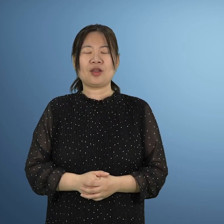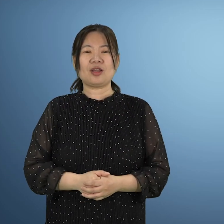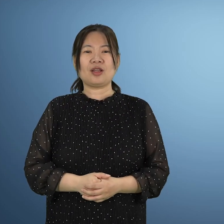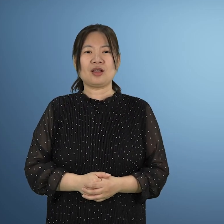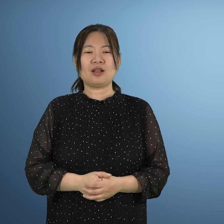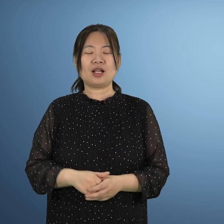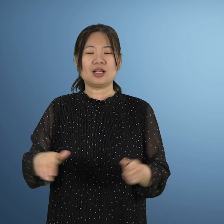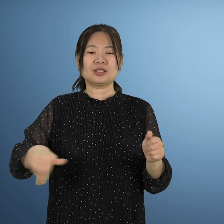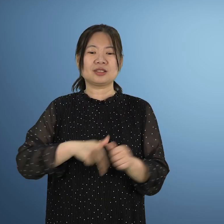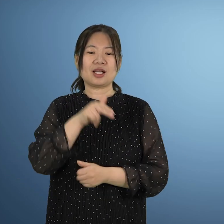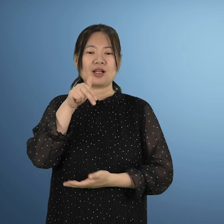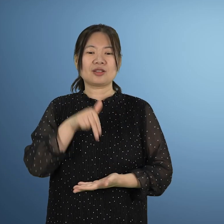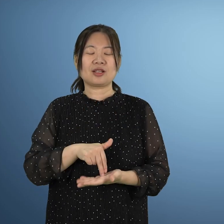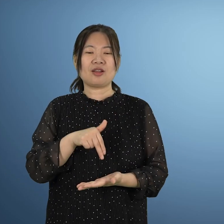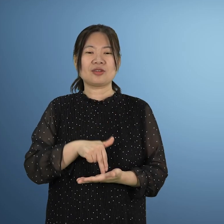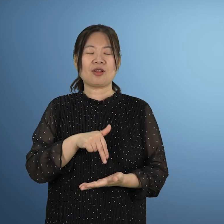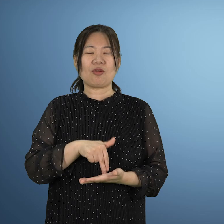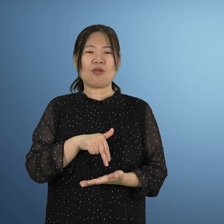뭐라고 이 상황을